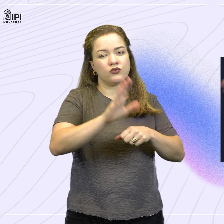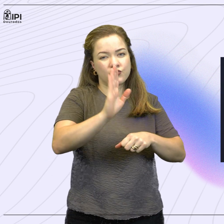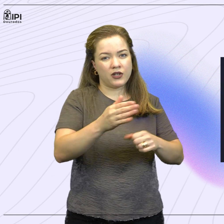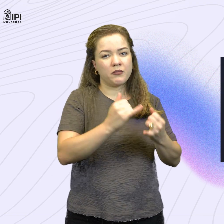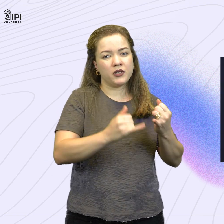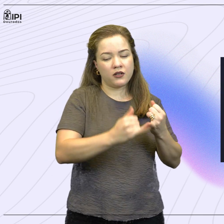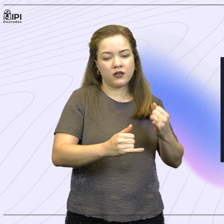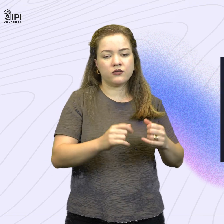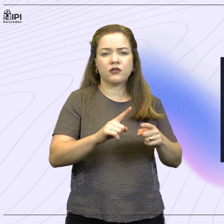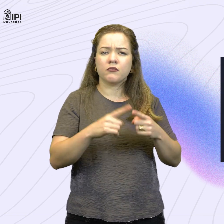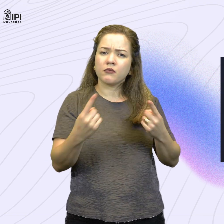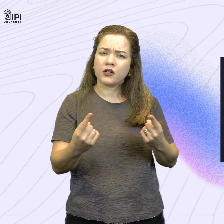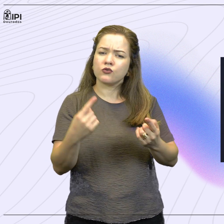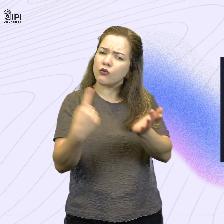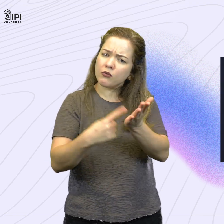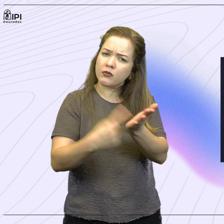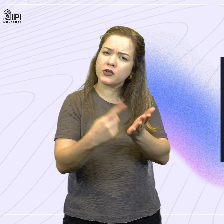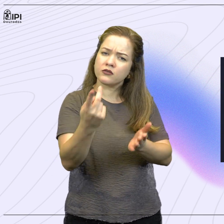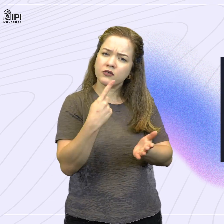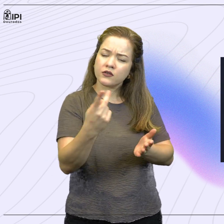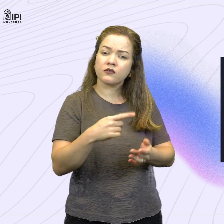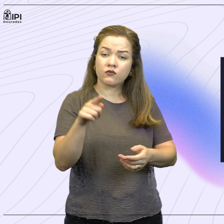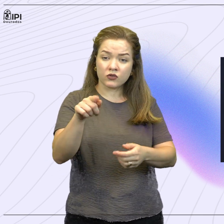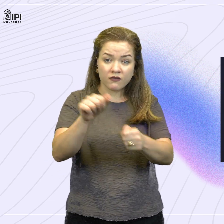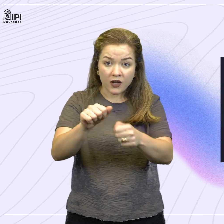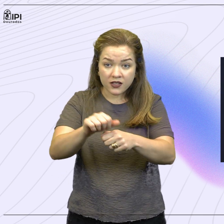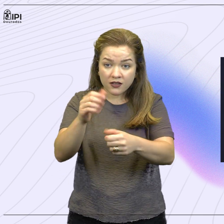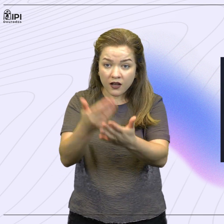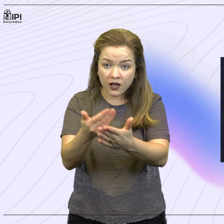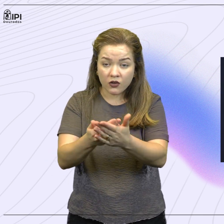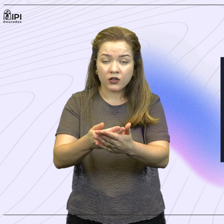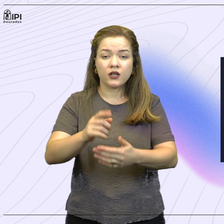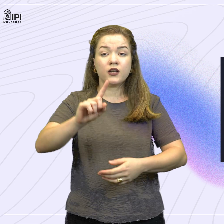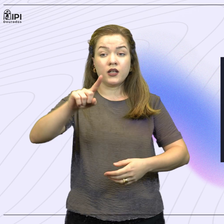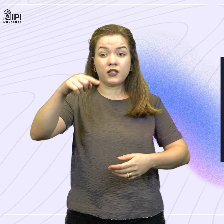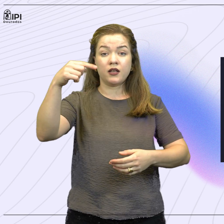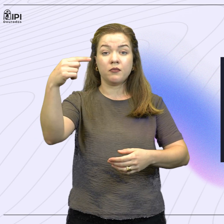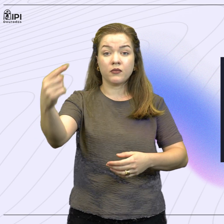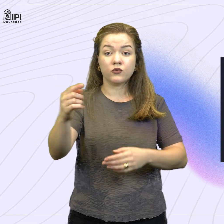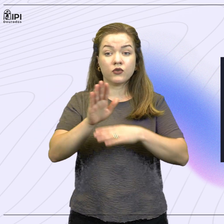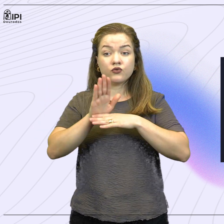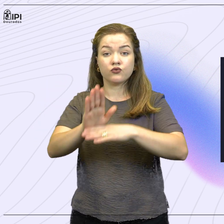nas próximas 5 aulas, nós vamos ter uma aula de reposição, e você vai fazer o teste de dons, e você